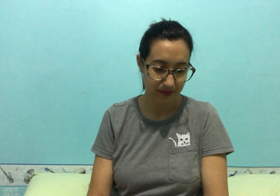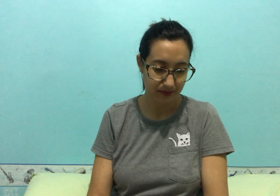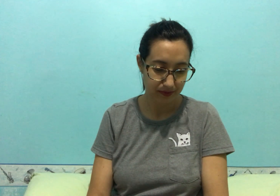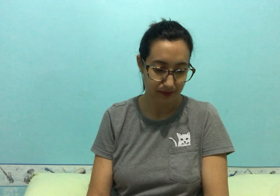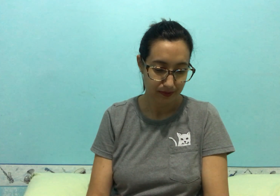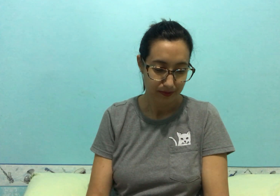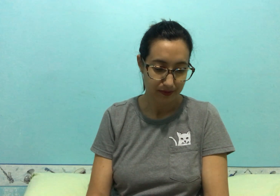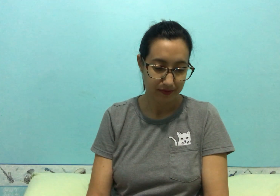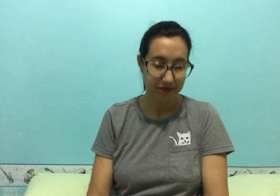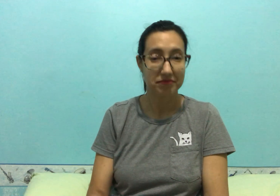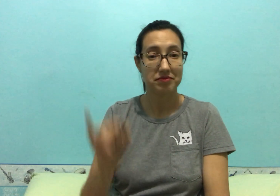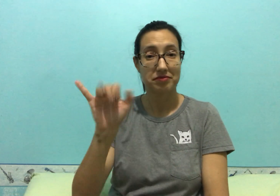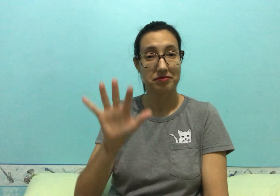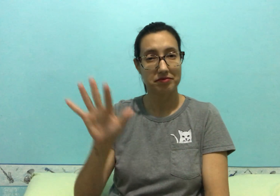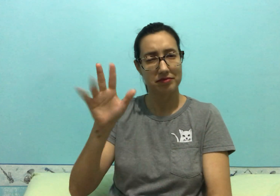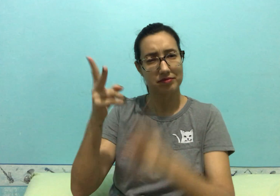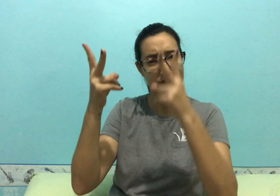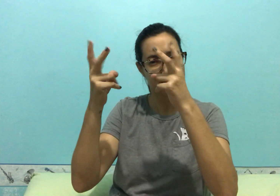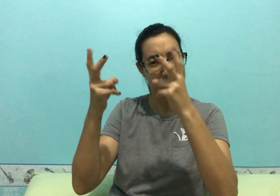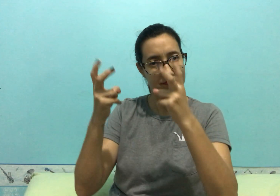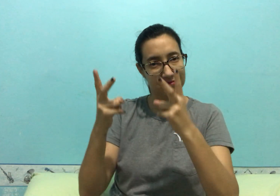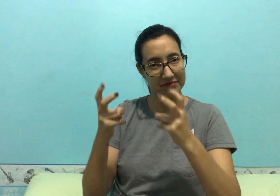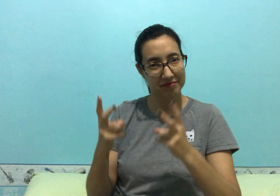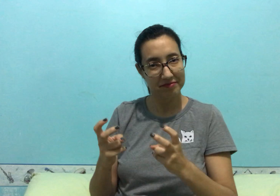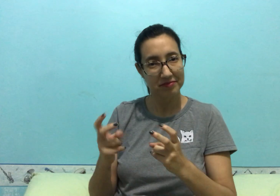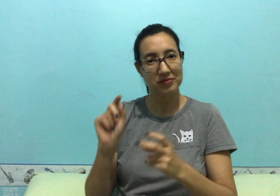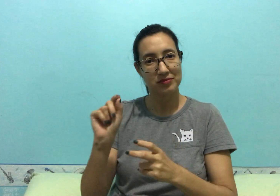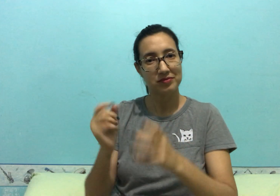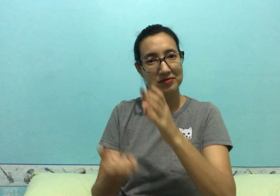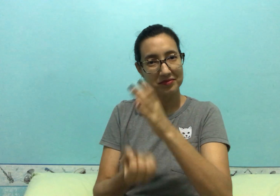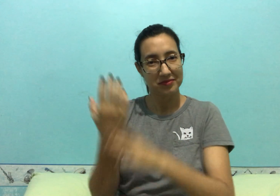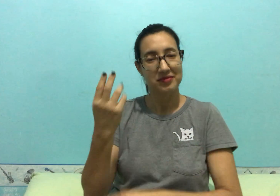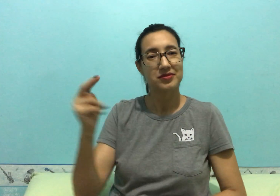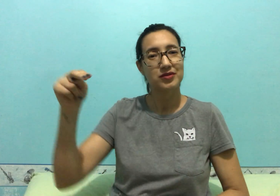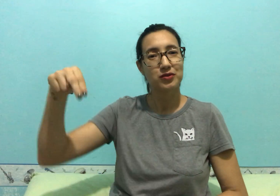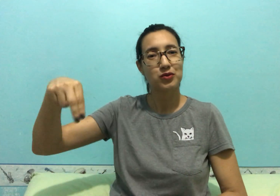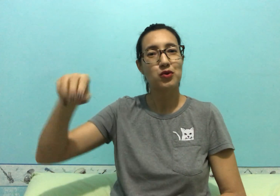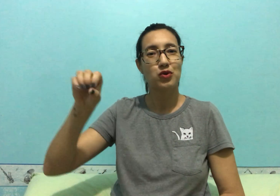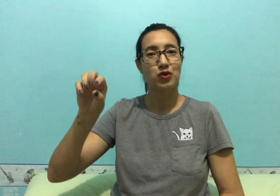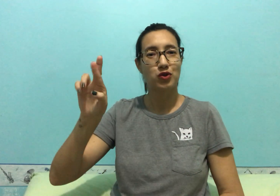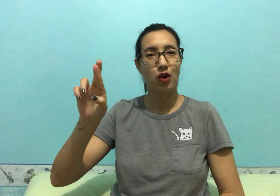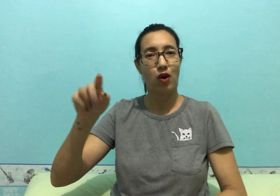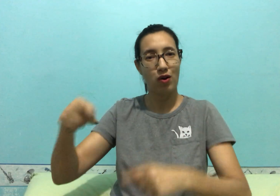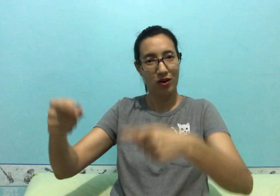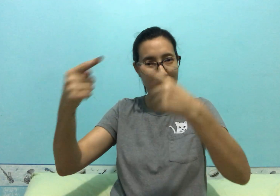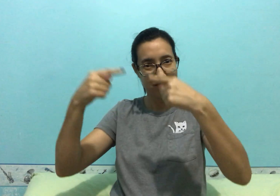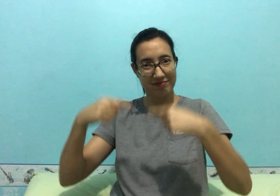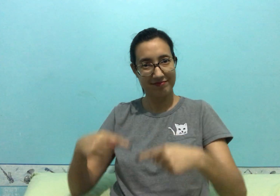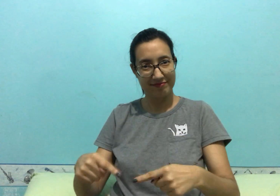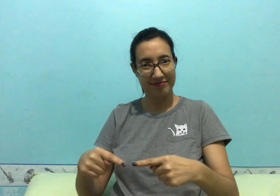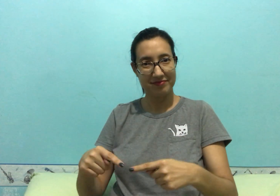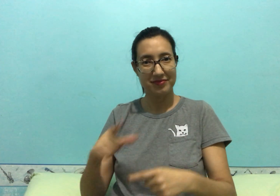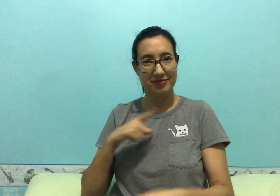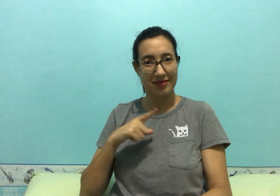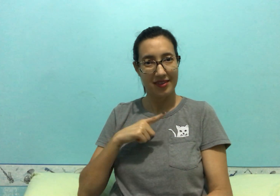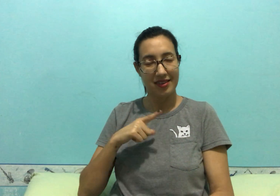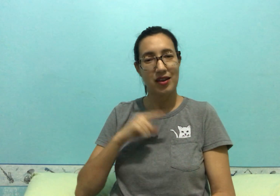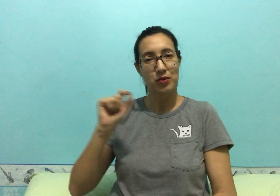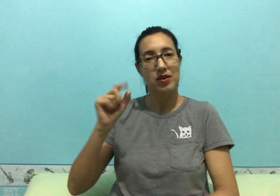comum também, gerando uma NOU ou NOR, né? Então aqui nós temos novamente a bolinha aqui na saída do símbolo